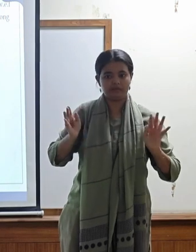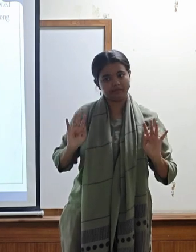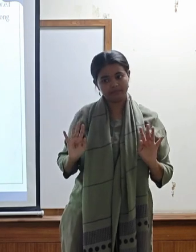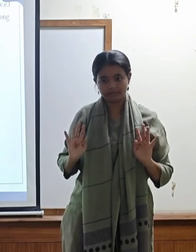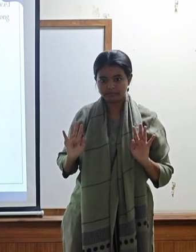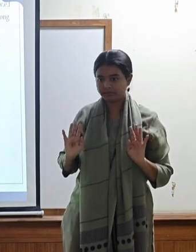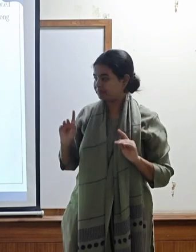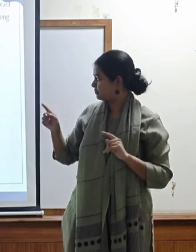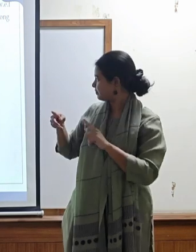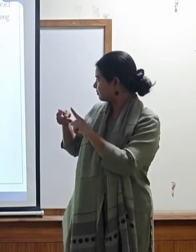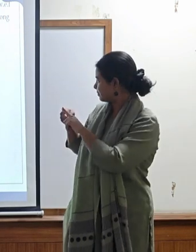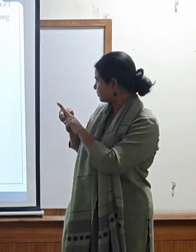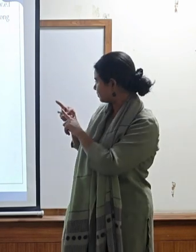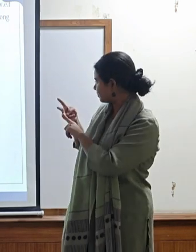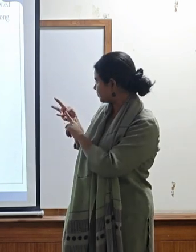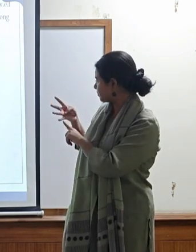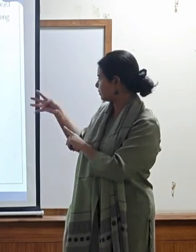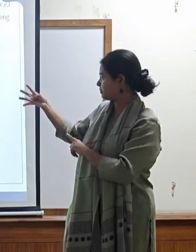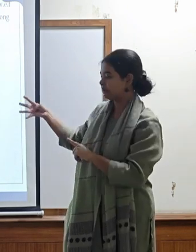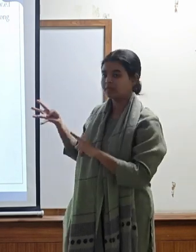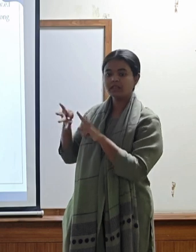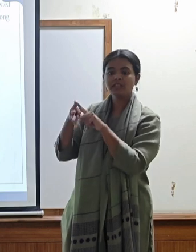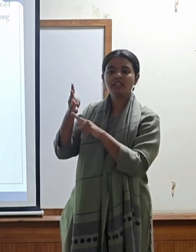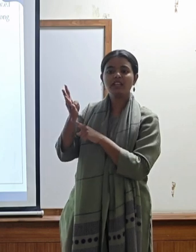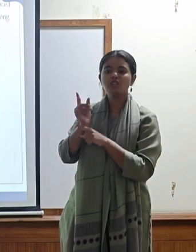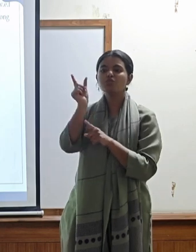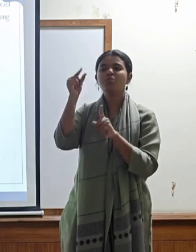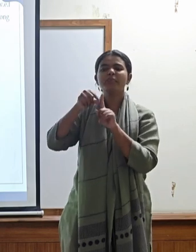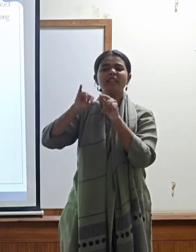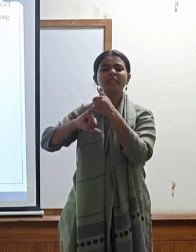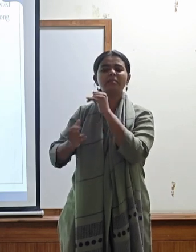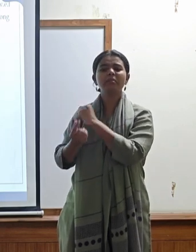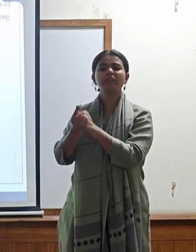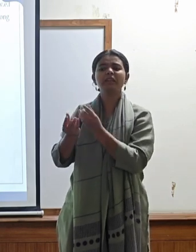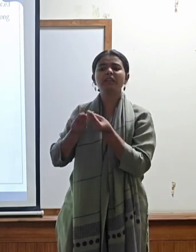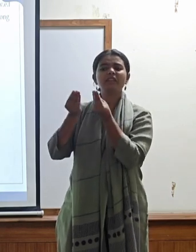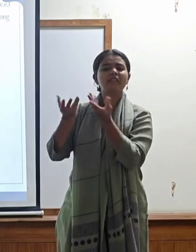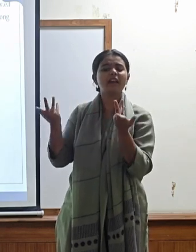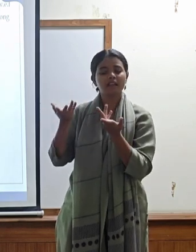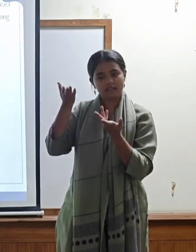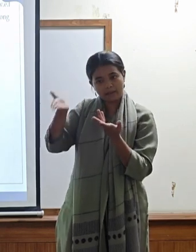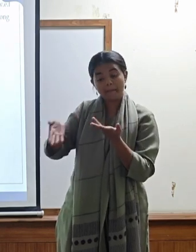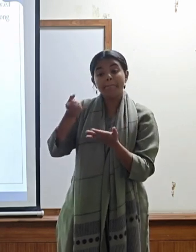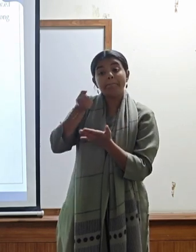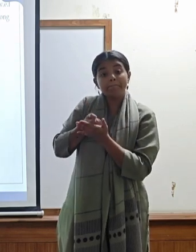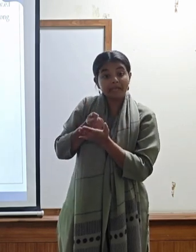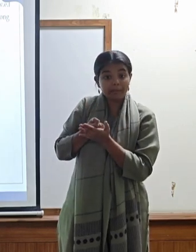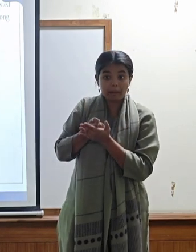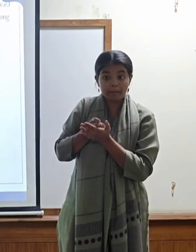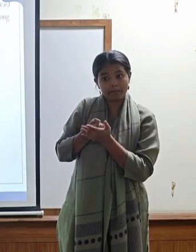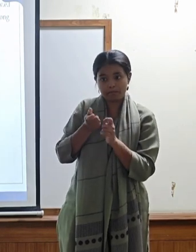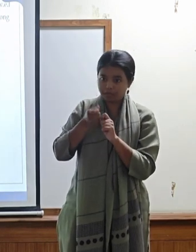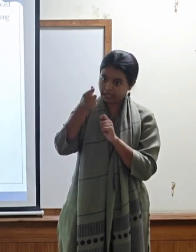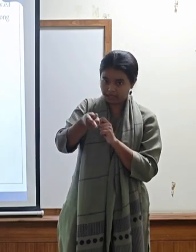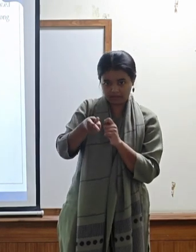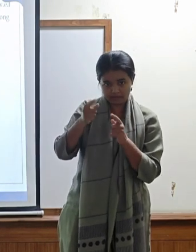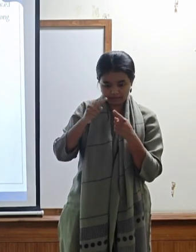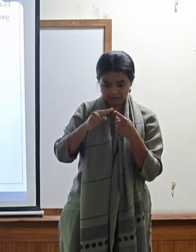So these were the main reasons कि UPS क्यों लाया गया, क्योंकि एक मिनिमम गारंटी दी गई, एक प्रिडिक्टेबल पेंशन दी गई कि आपको